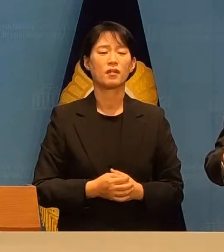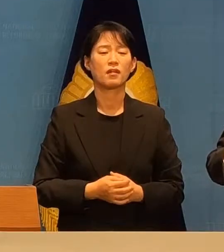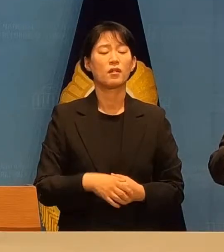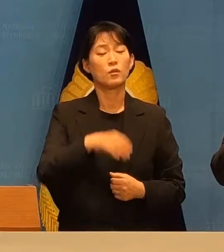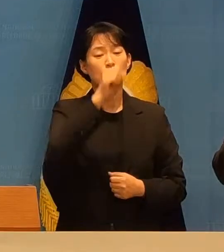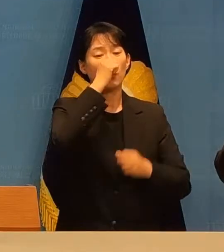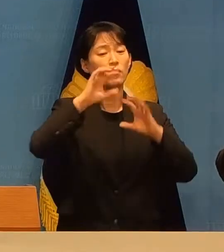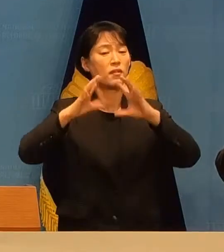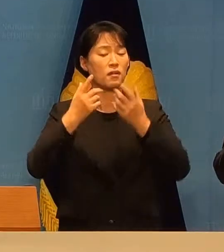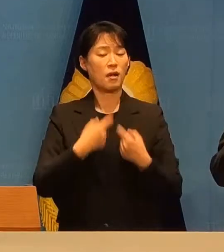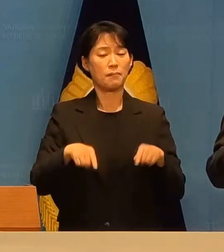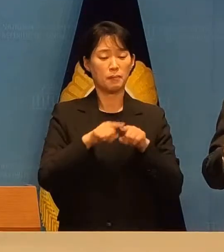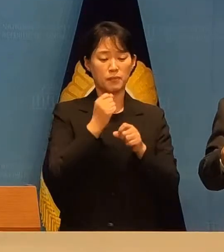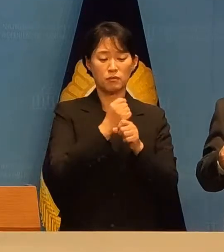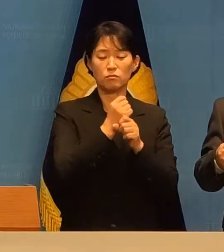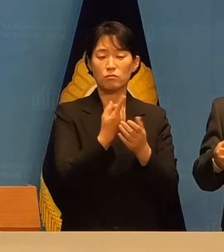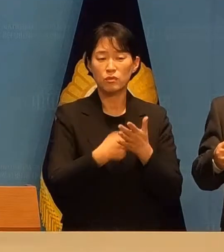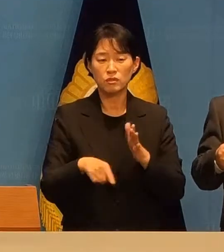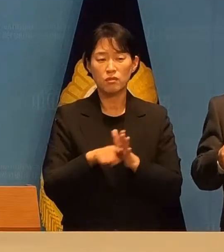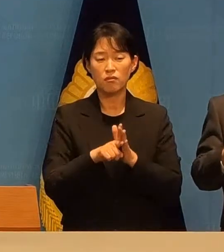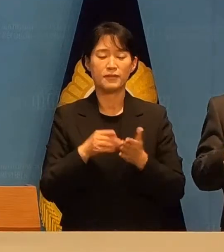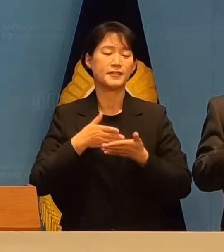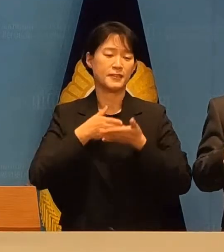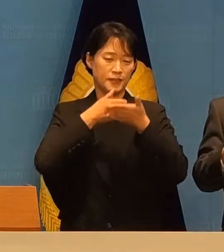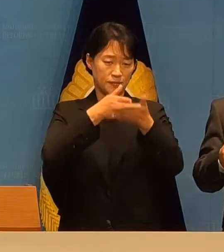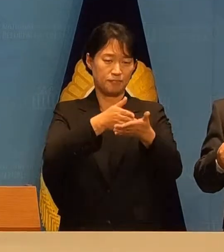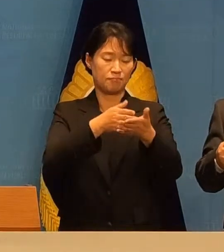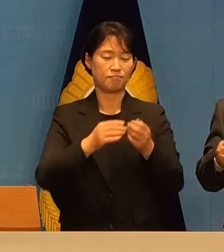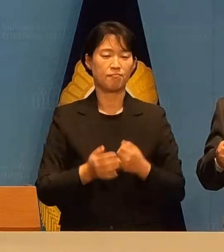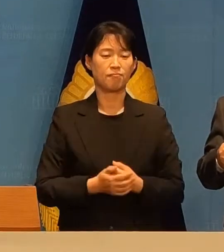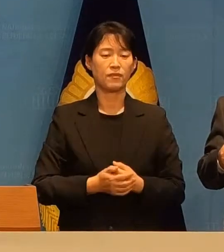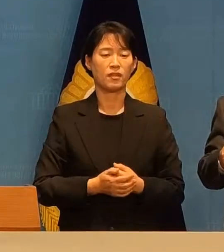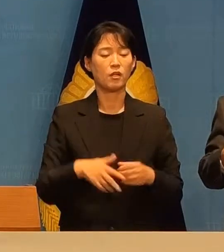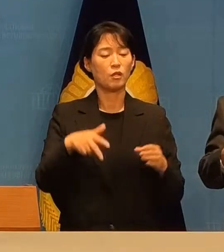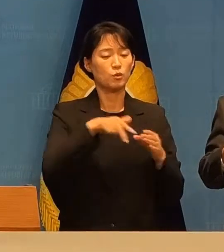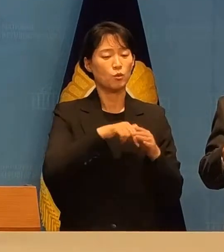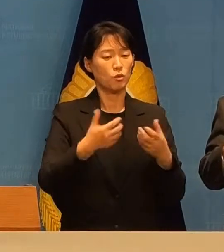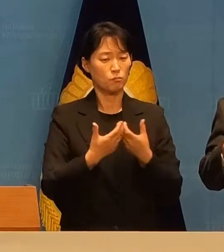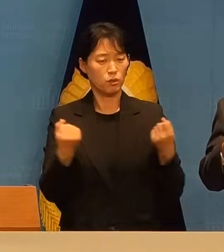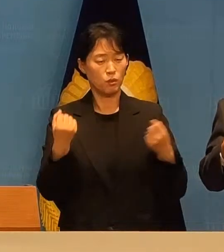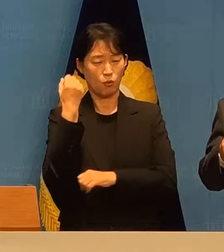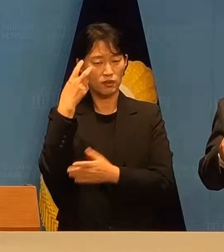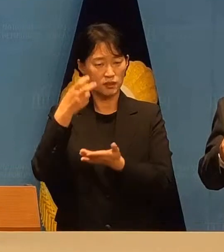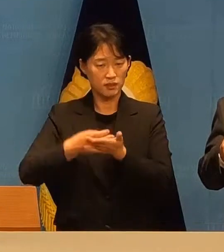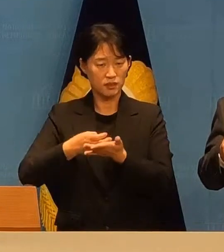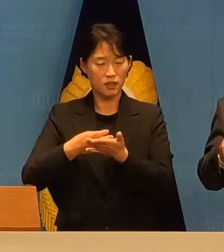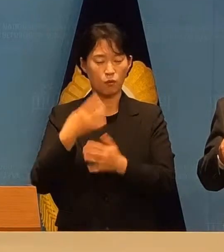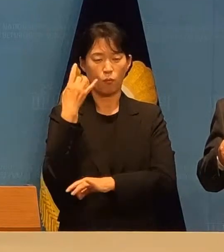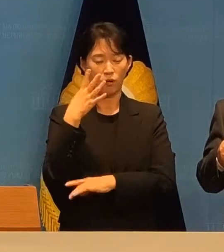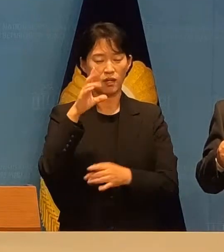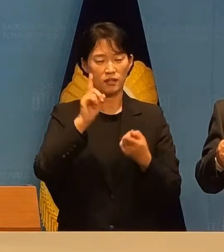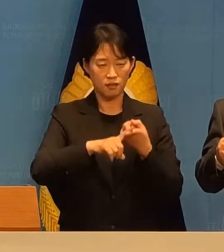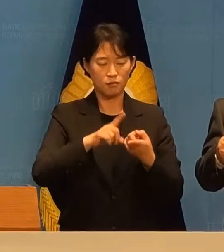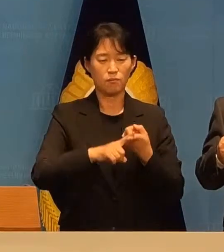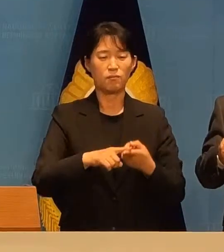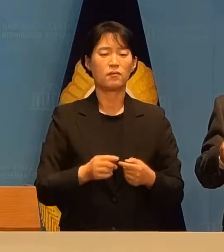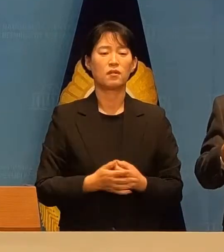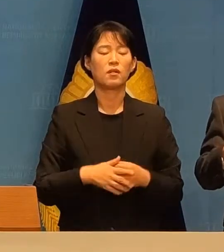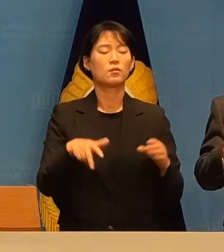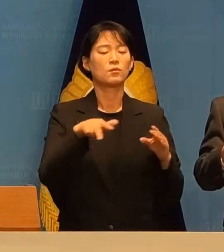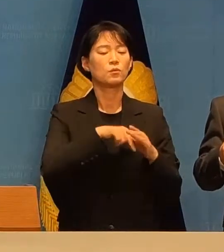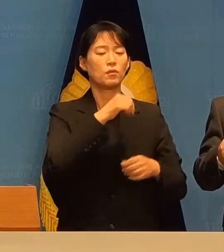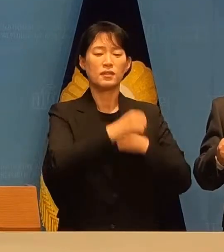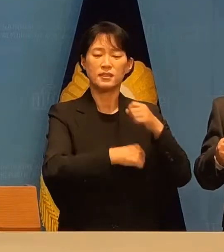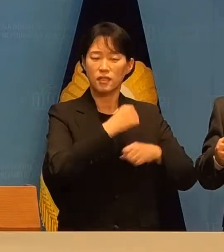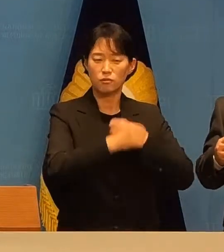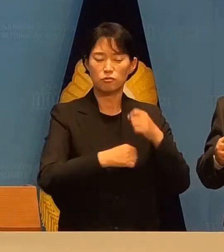좋은 나라를 함께 만들기 위하여 제안을 드립니다. 정교 분리 원칙이 본래의 취지대로 종교의